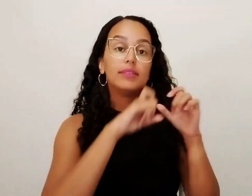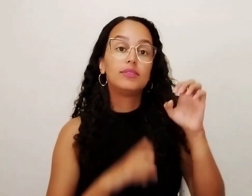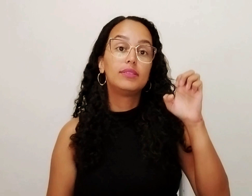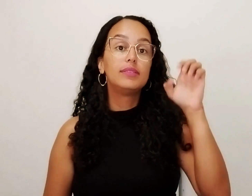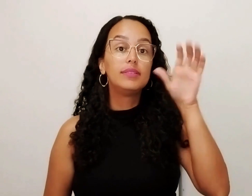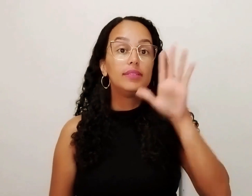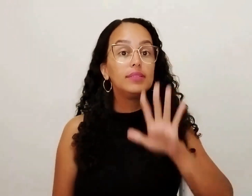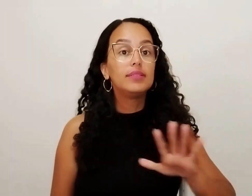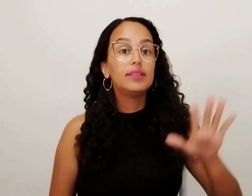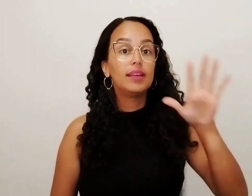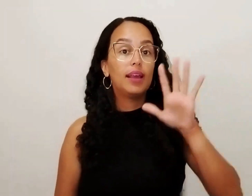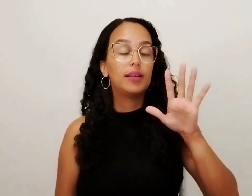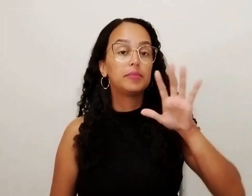se transforma em pintor.